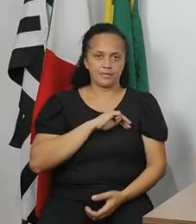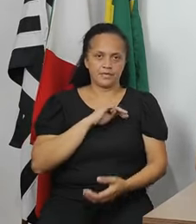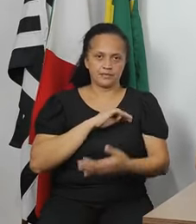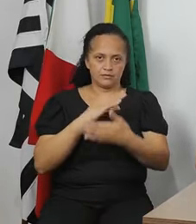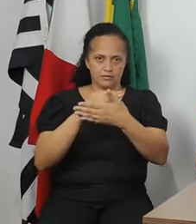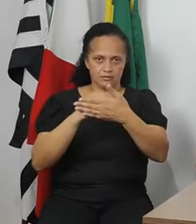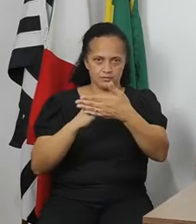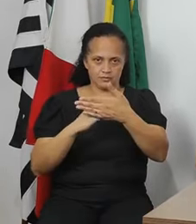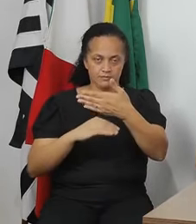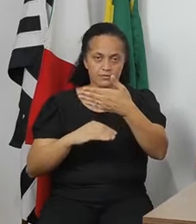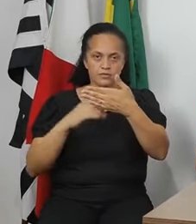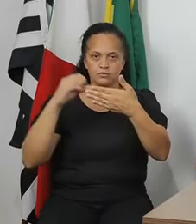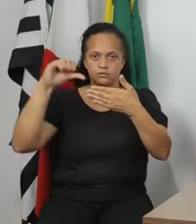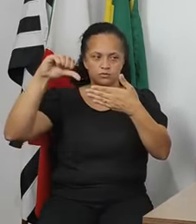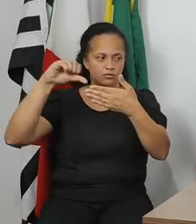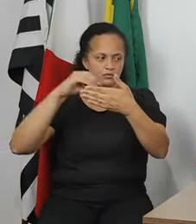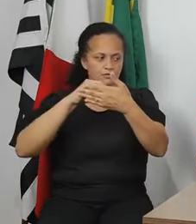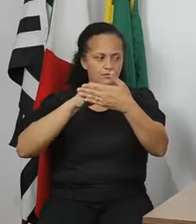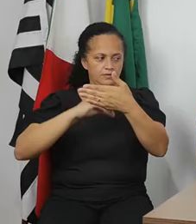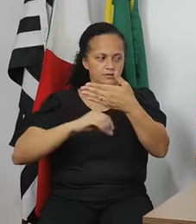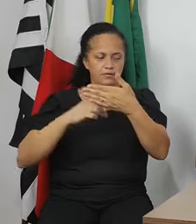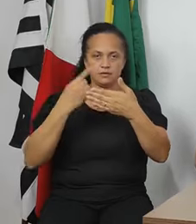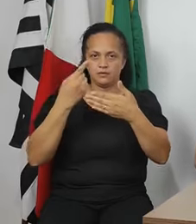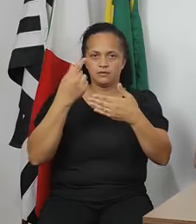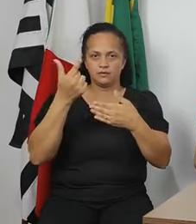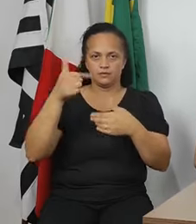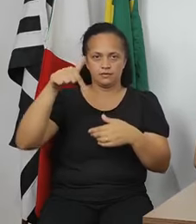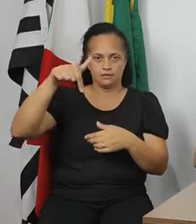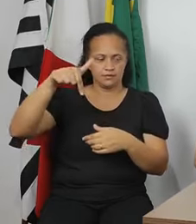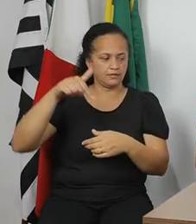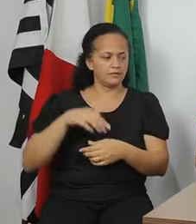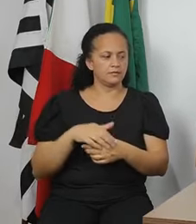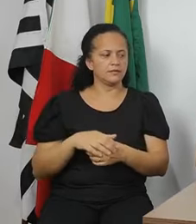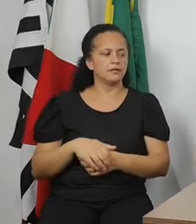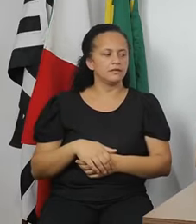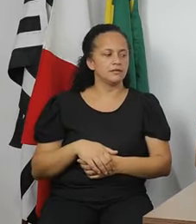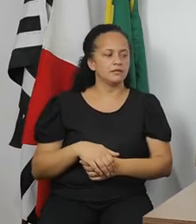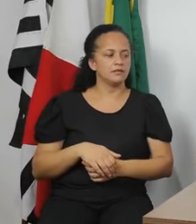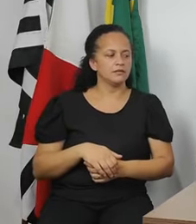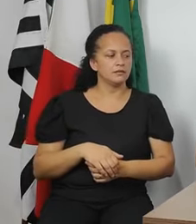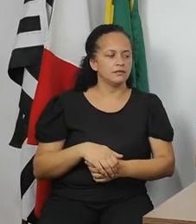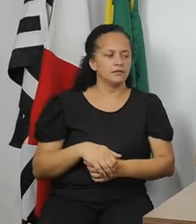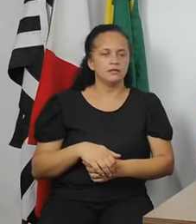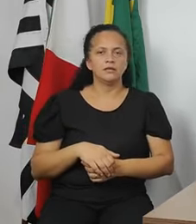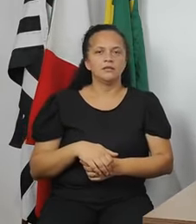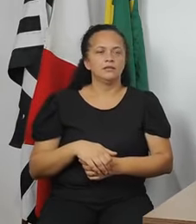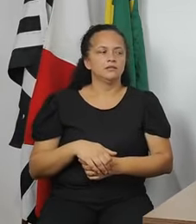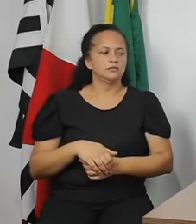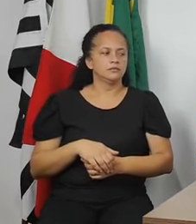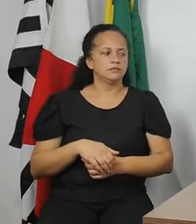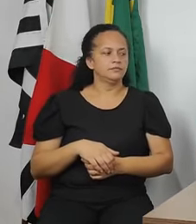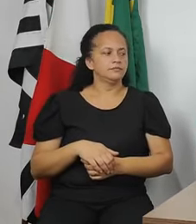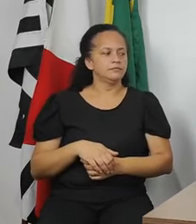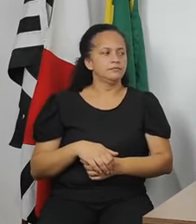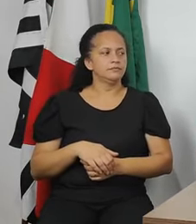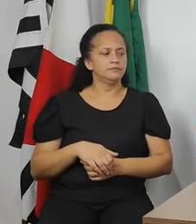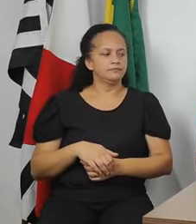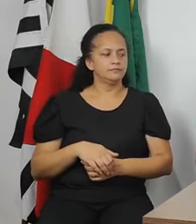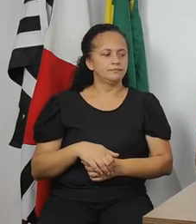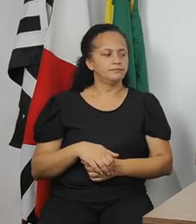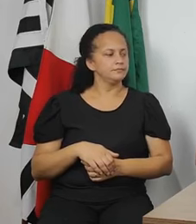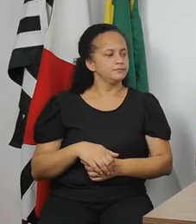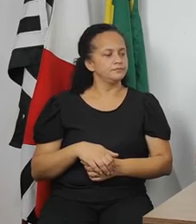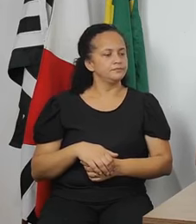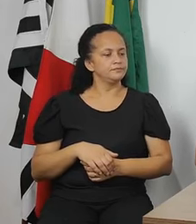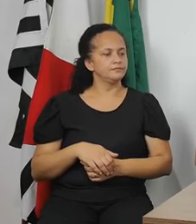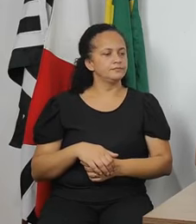Marcos 9:17, a gente tem a passagem, deixa eu abrir aqui,